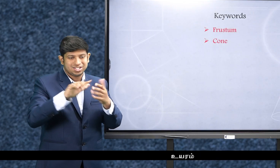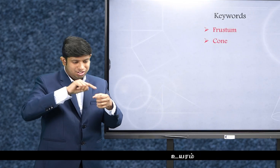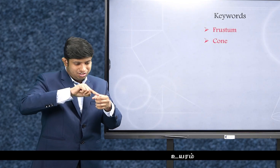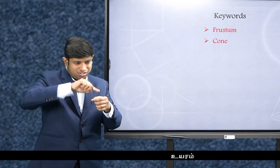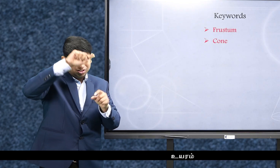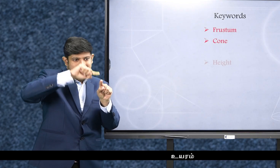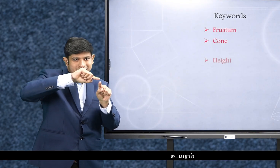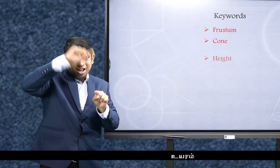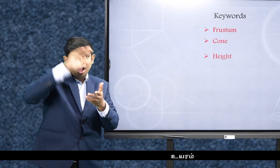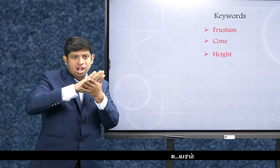உயரம்,